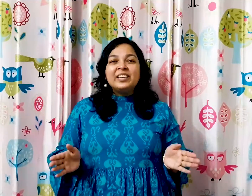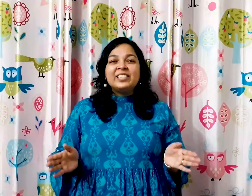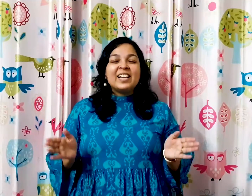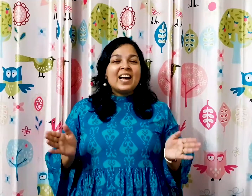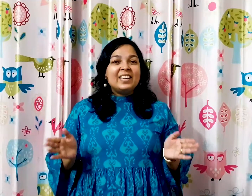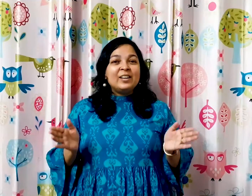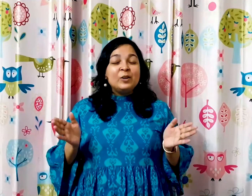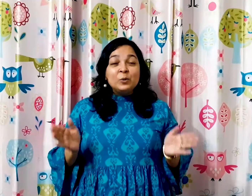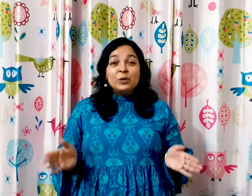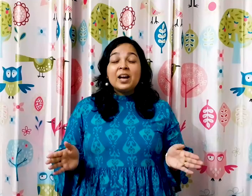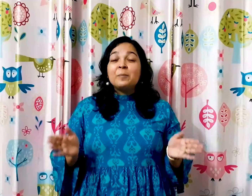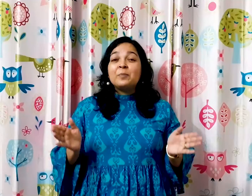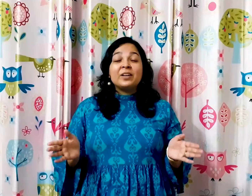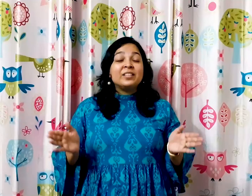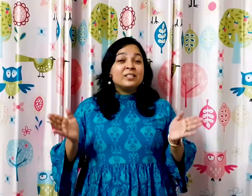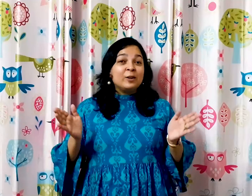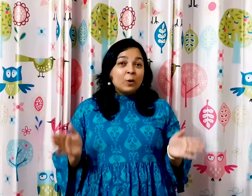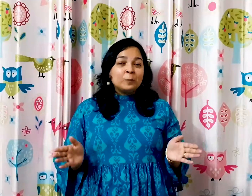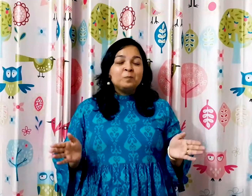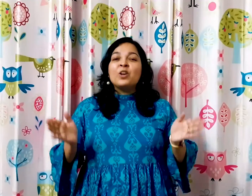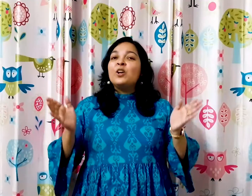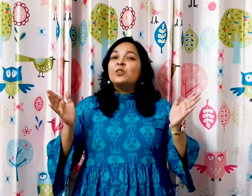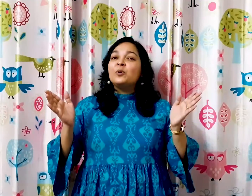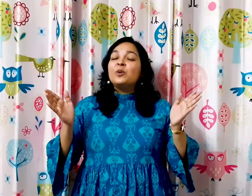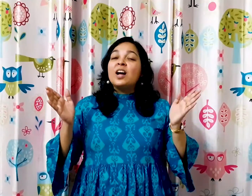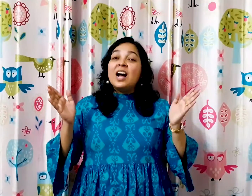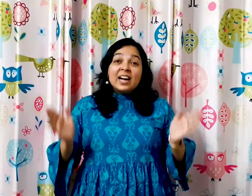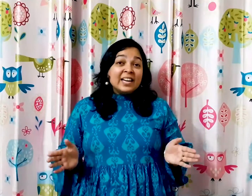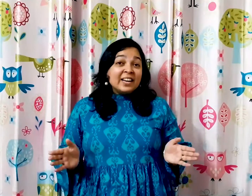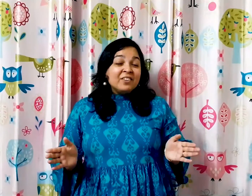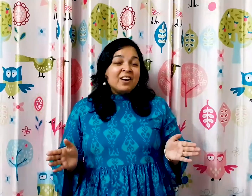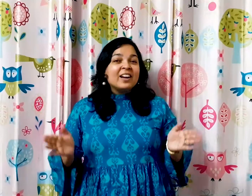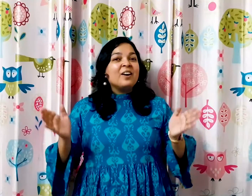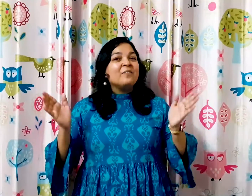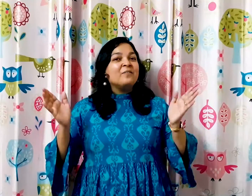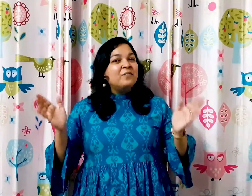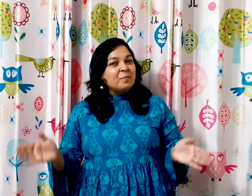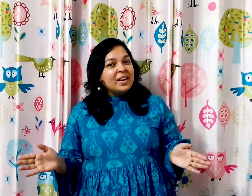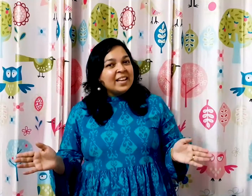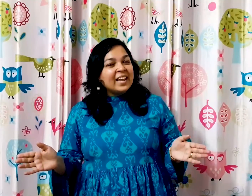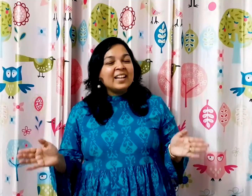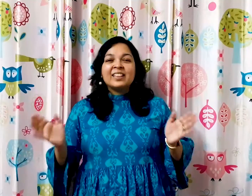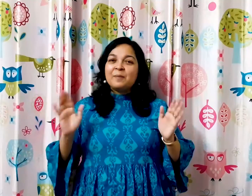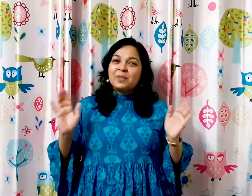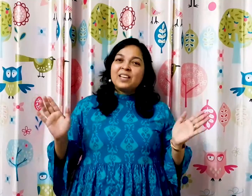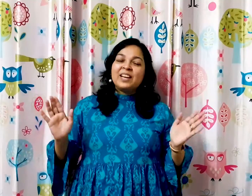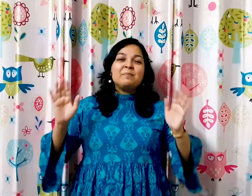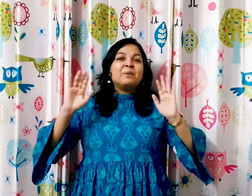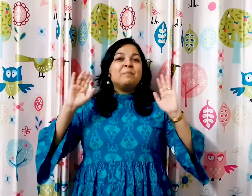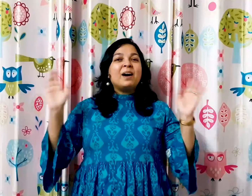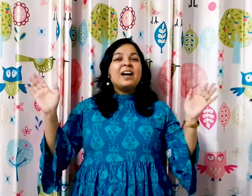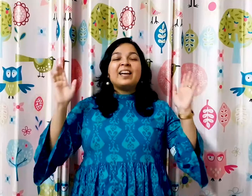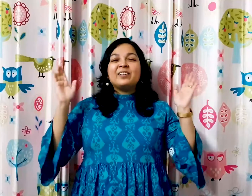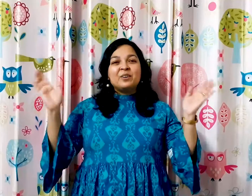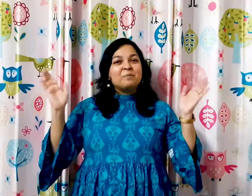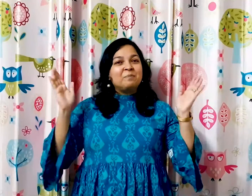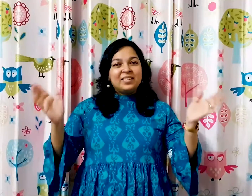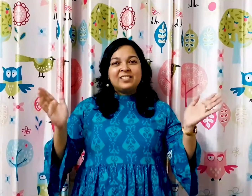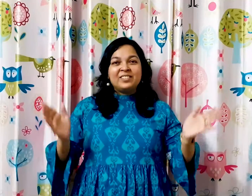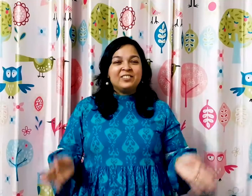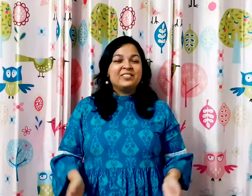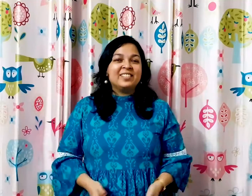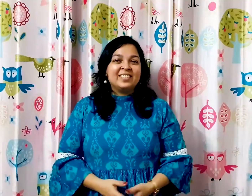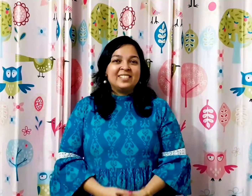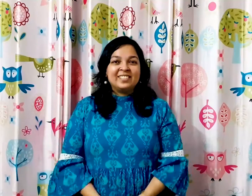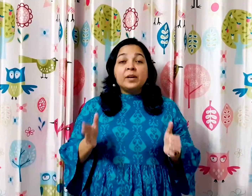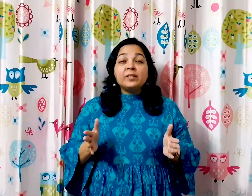शुरू कीजिए। हालेलुया, प्रेज द लॉर्ड। तो अगले रविवार हम फिर मिलेंगे, तब तक के लिए बाय बाय एंड गॉड